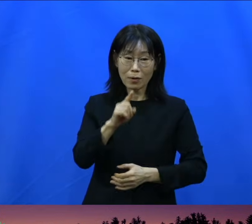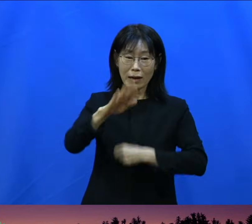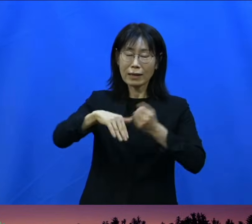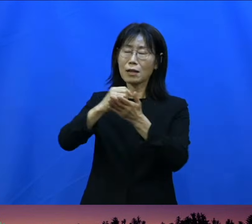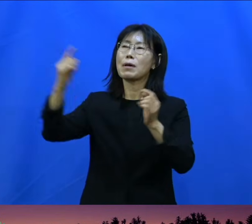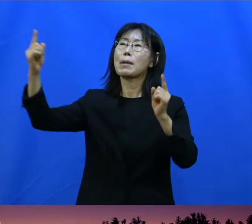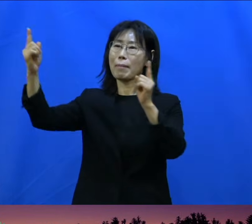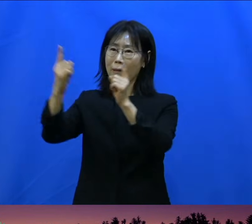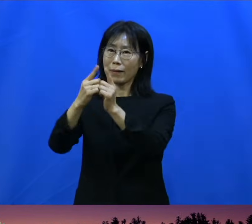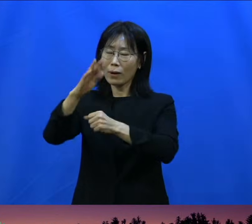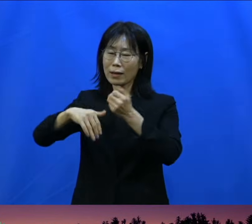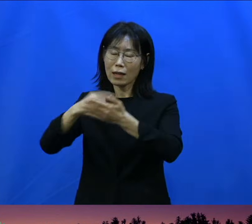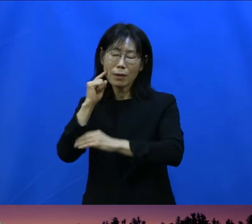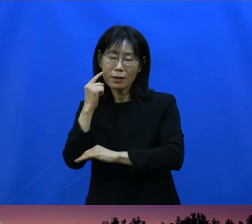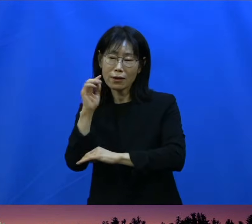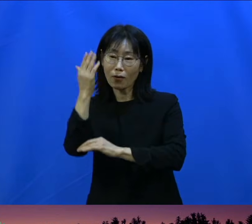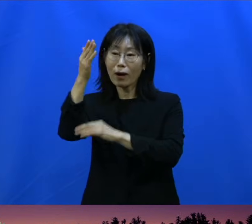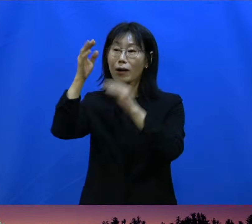겁니다.